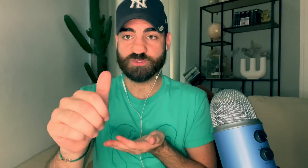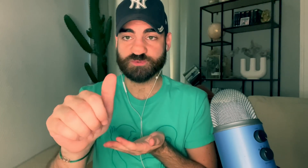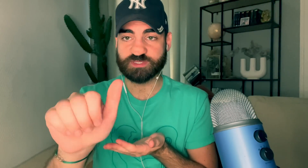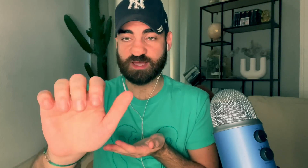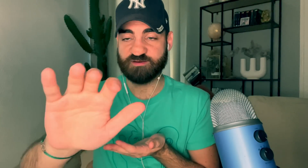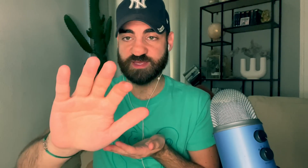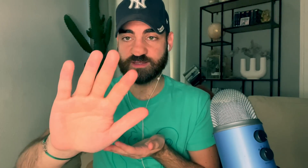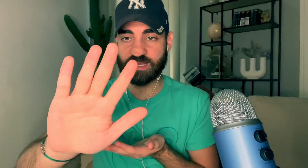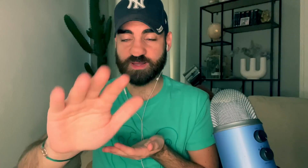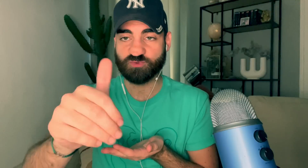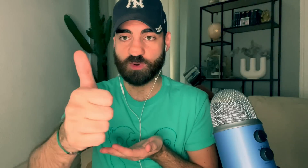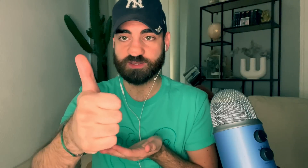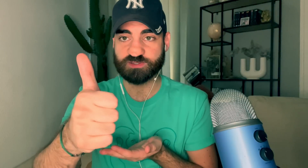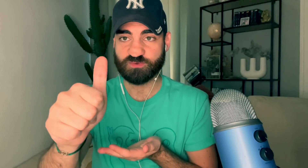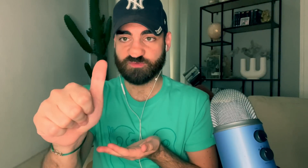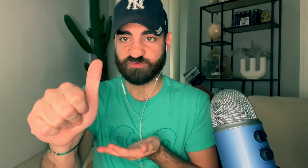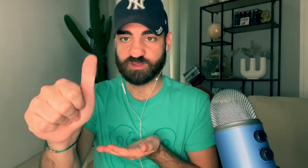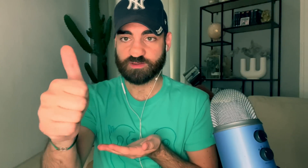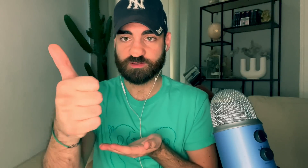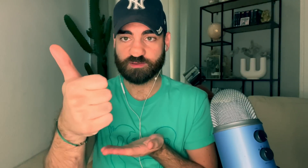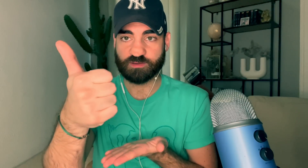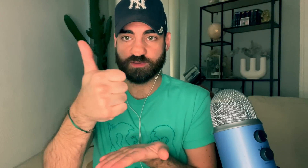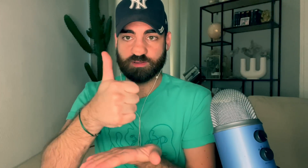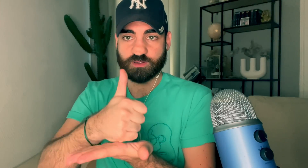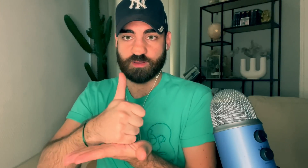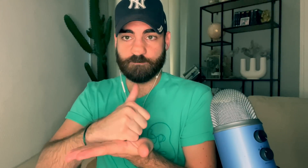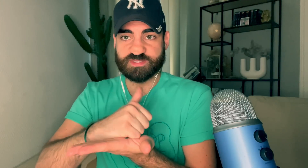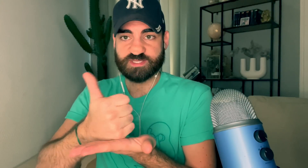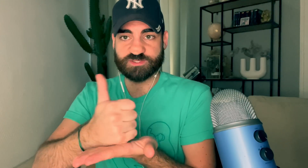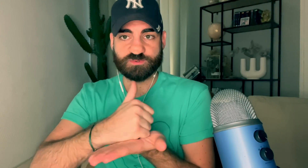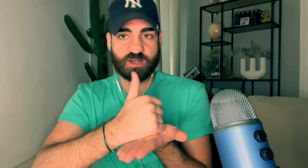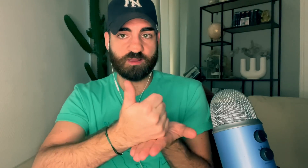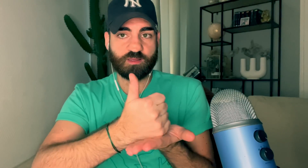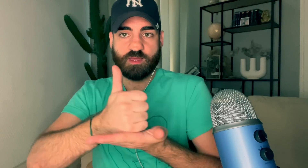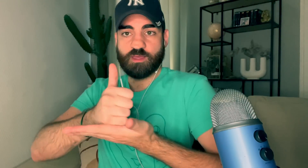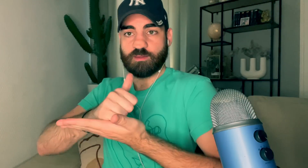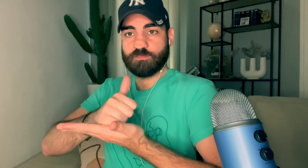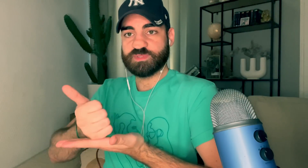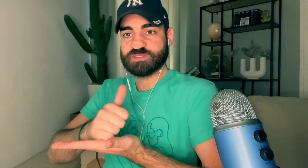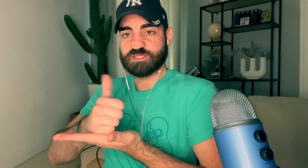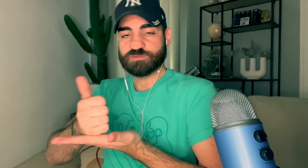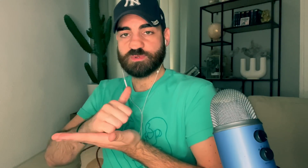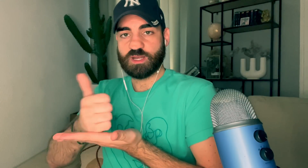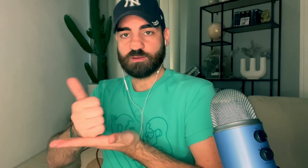ensuite, avec la main droite, on fait bisexuel. Bisexuel.